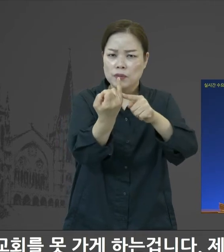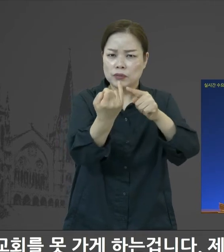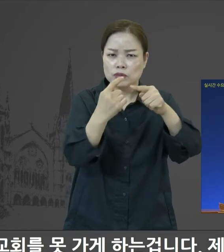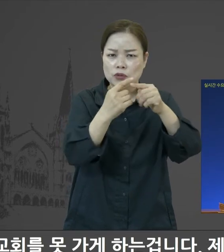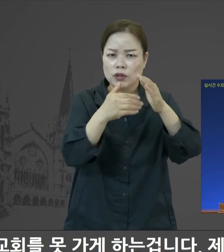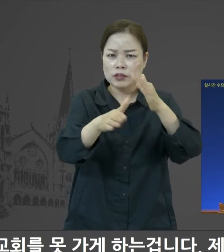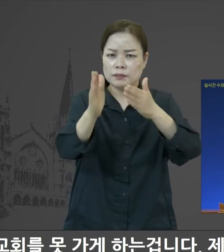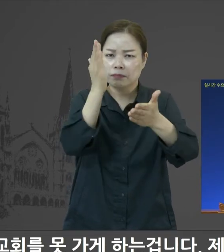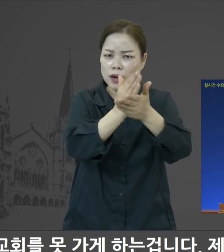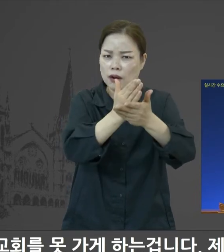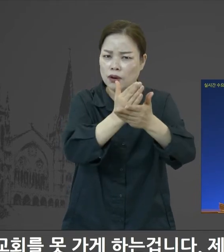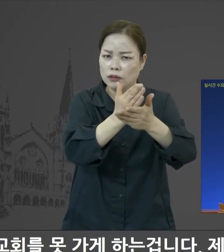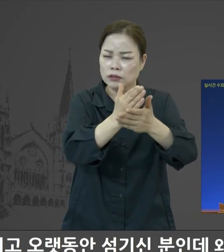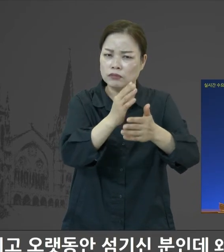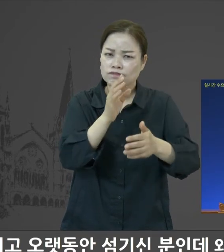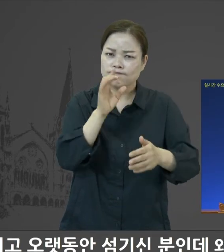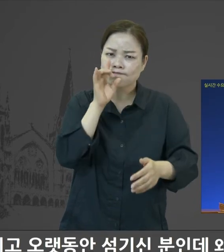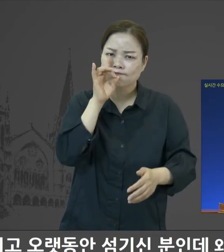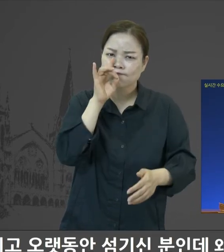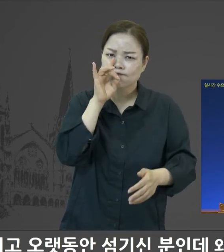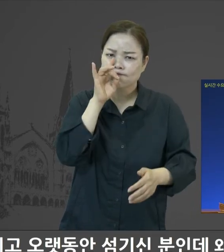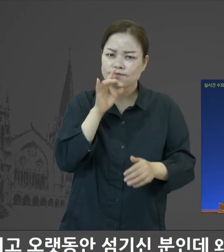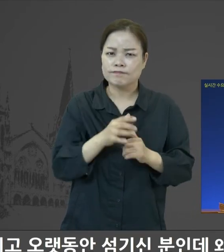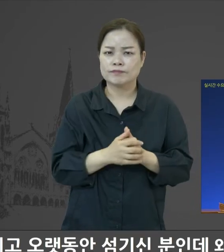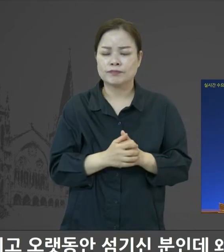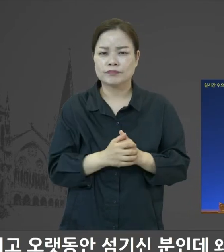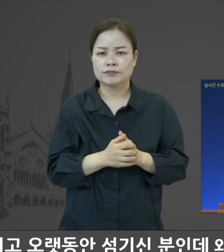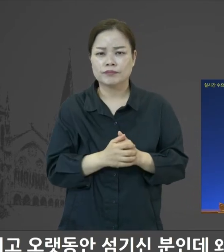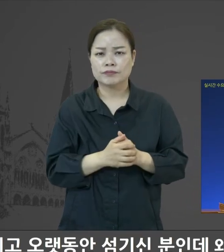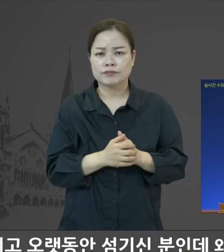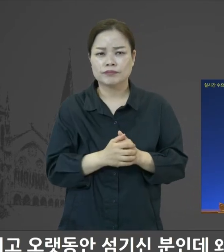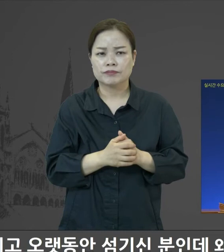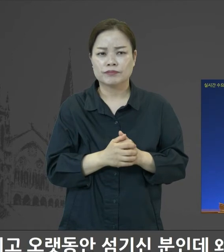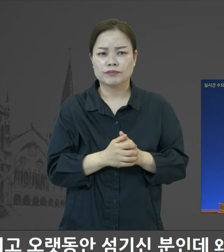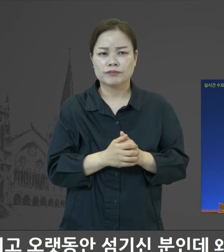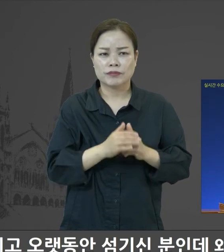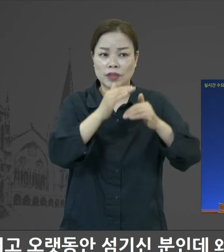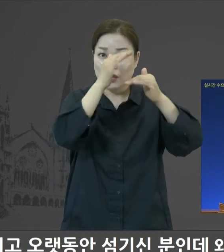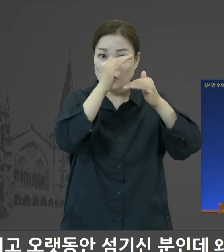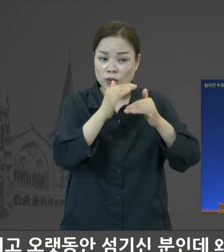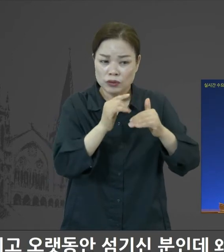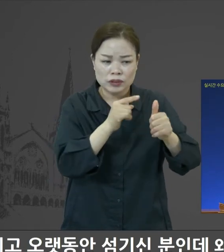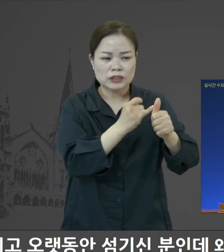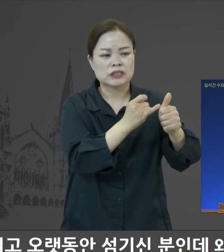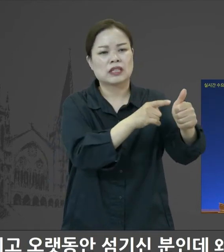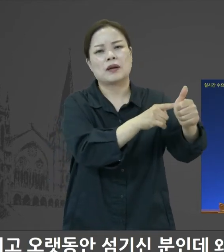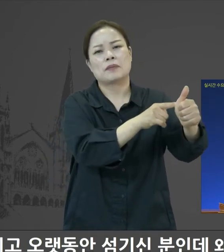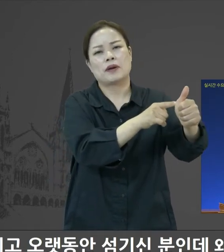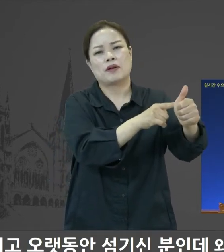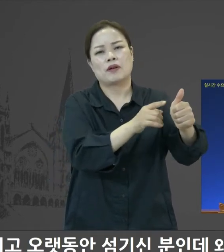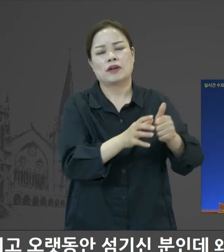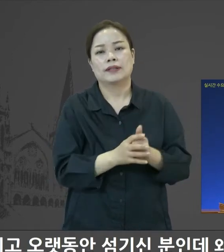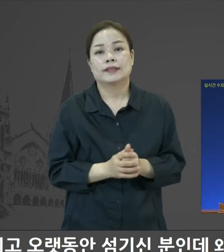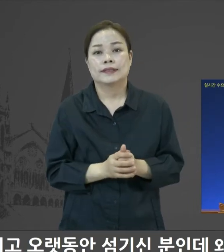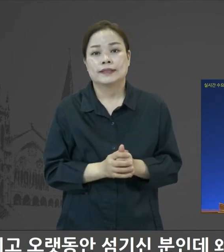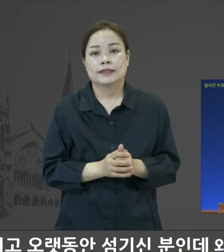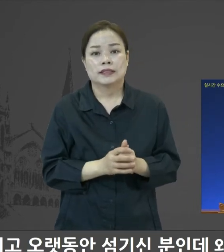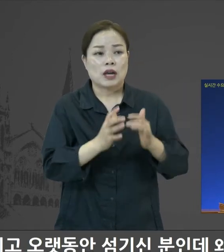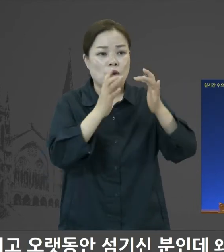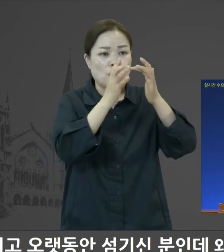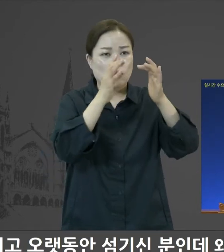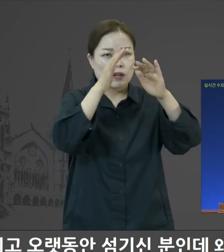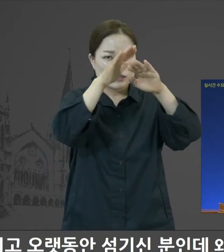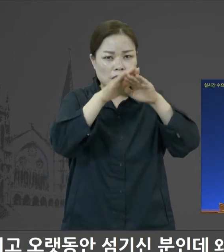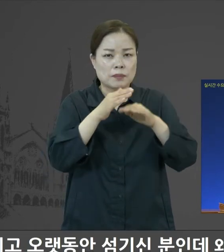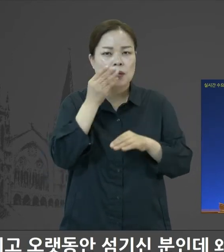이유가 궁금했습니다. 알고 보니까 이 남편분께서 온라인 예배에